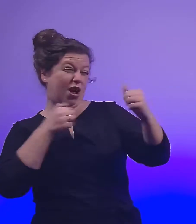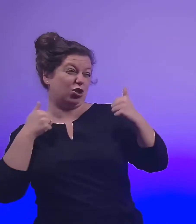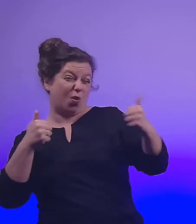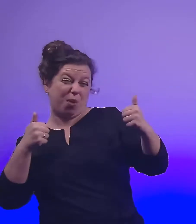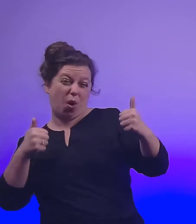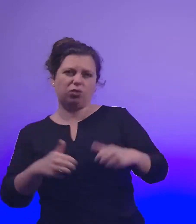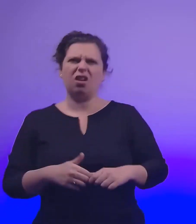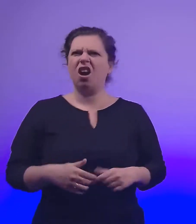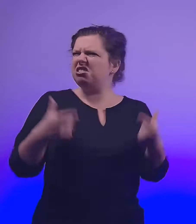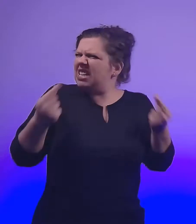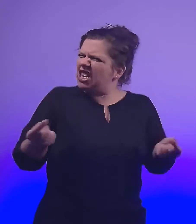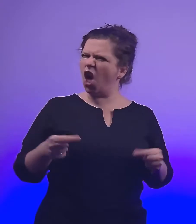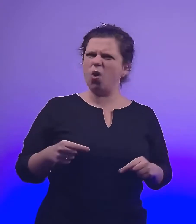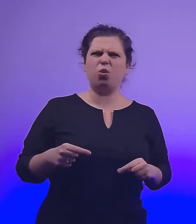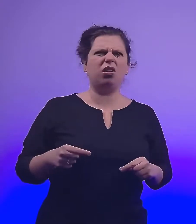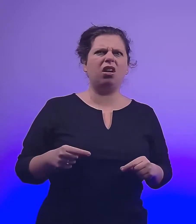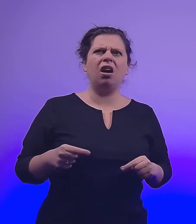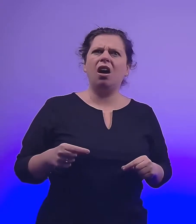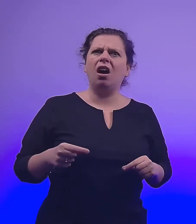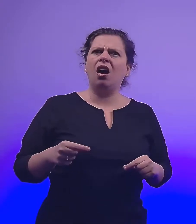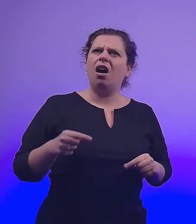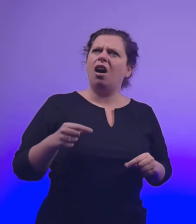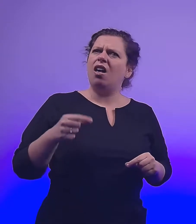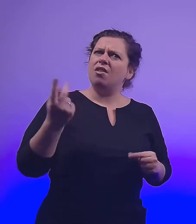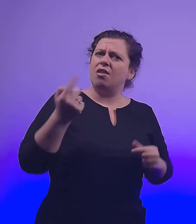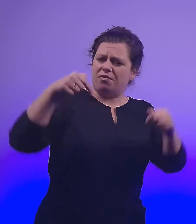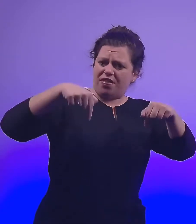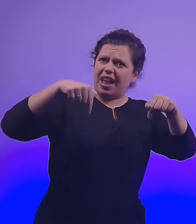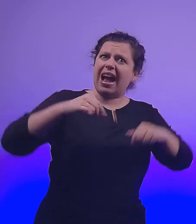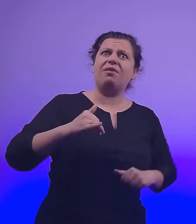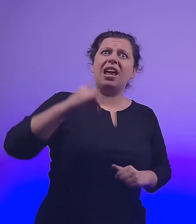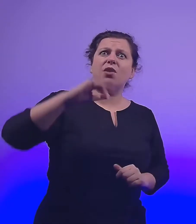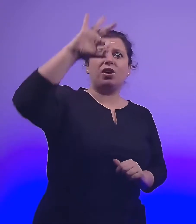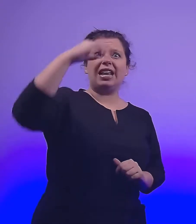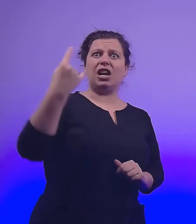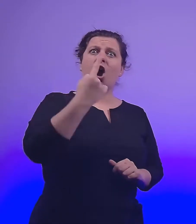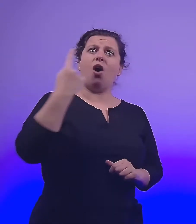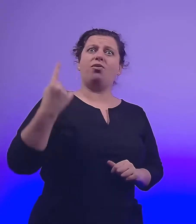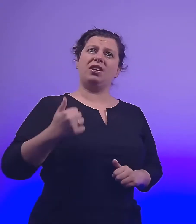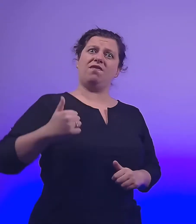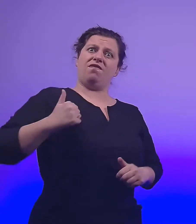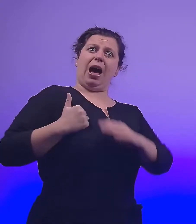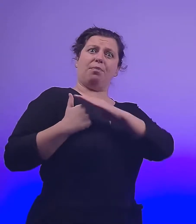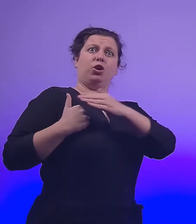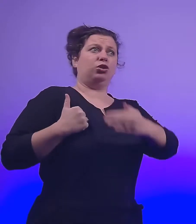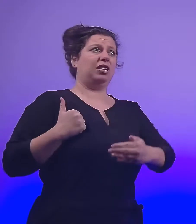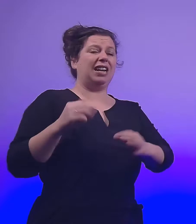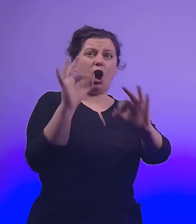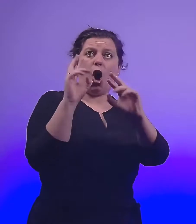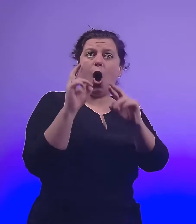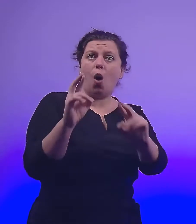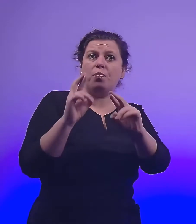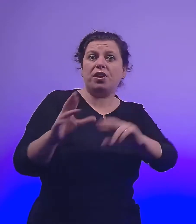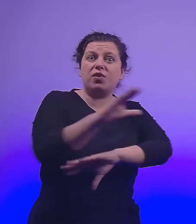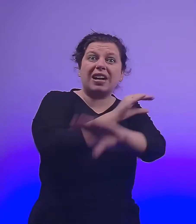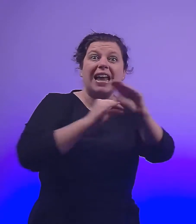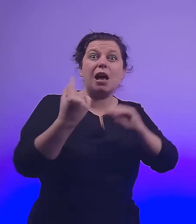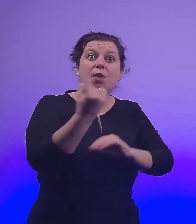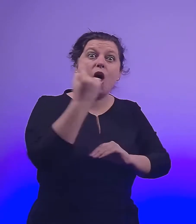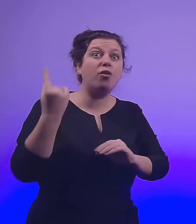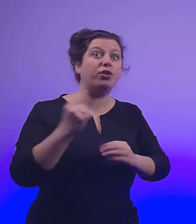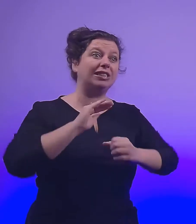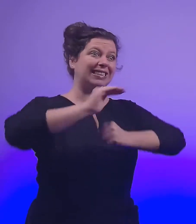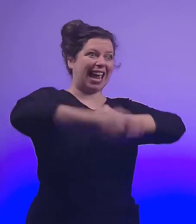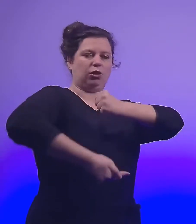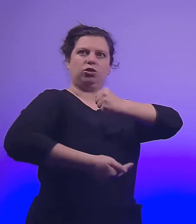leuk, hoor. Hé, hey, en trouwens, vandaag gaan we hartstikke veel leren weer. Over de wapenrusting. Ja? Nou, en ik hoop dat we het gaan hebben over het schild. Want